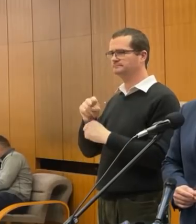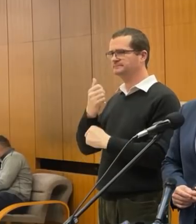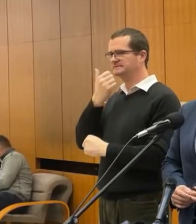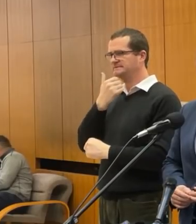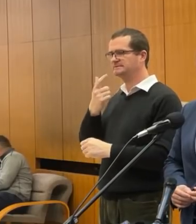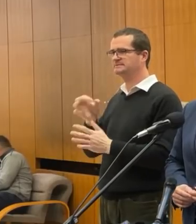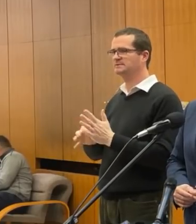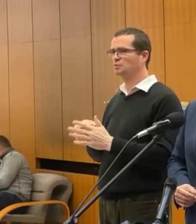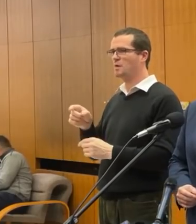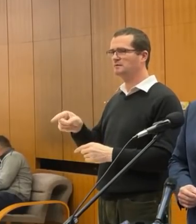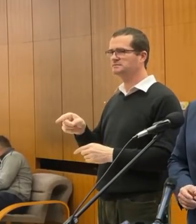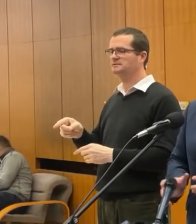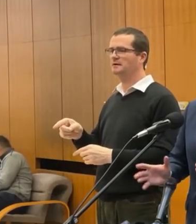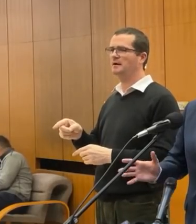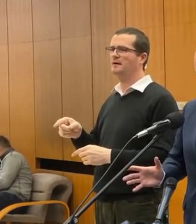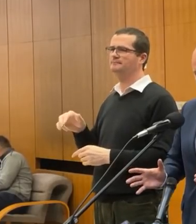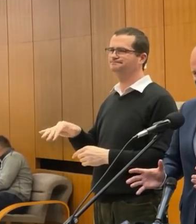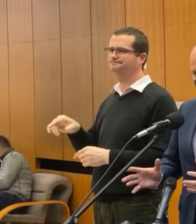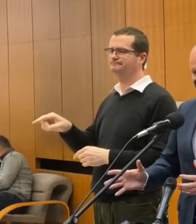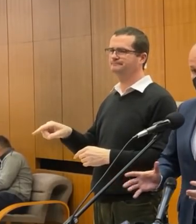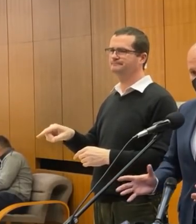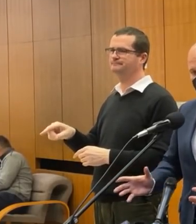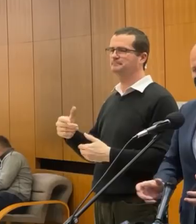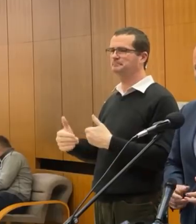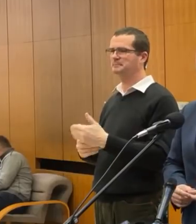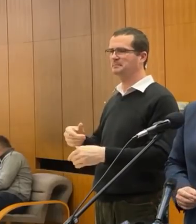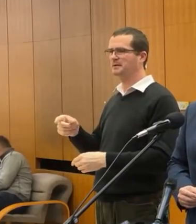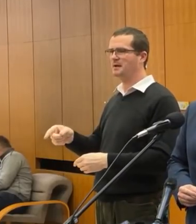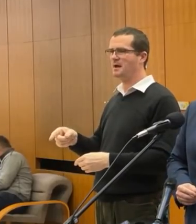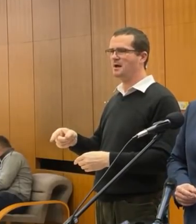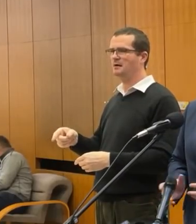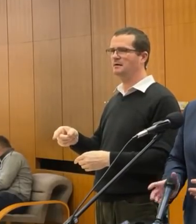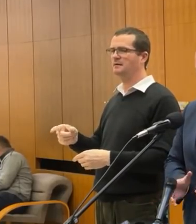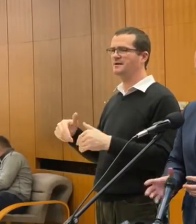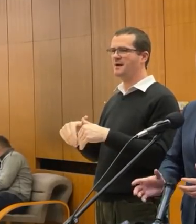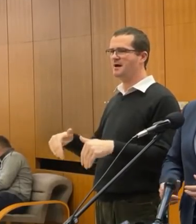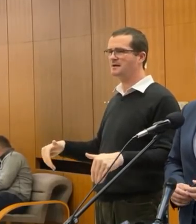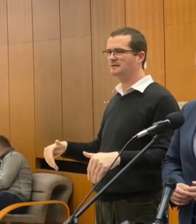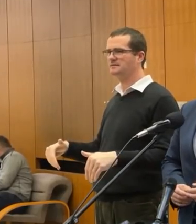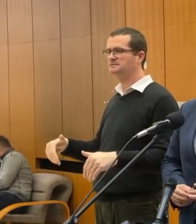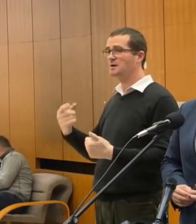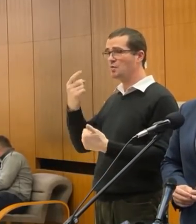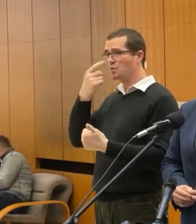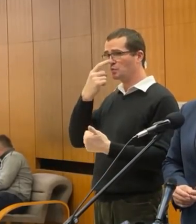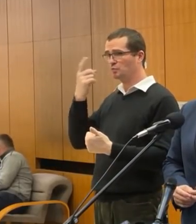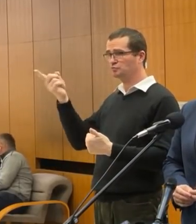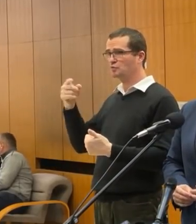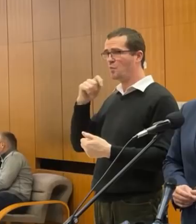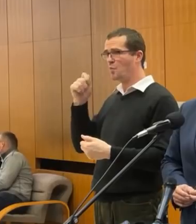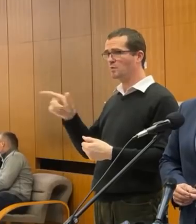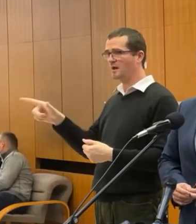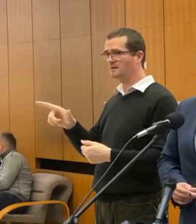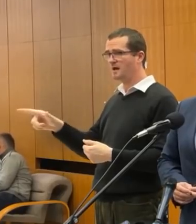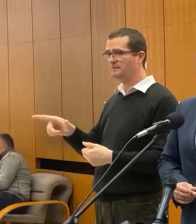sledujeme situáciu, ktorá prebieha na hranici medzi Ruskou federáciou a